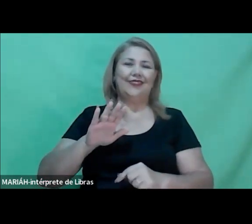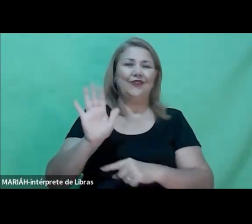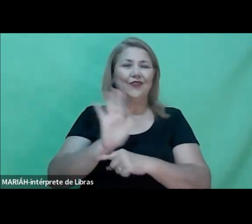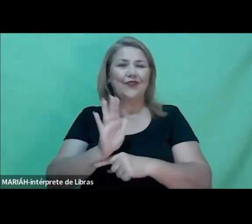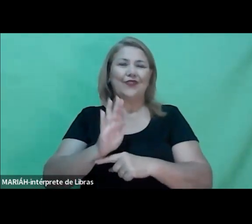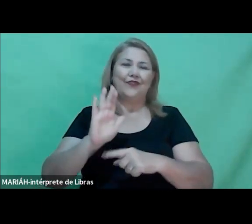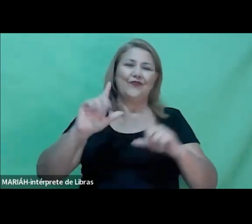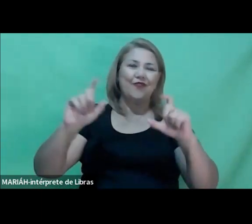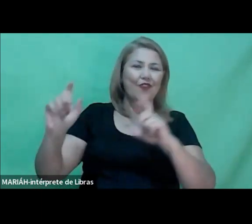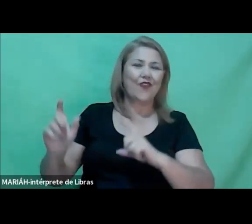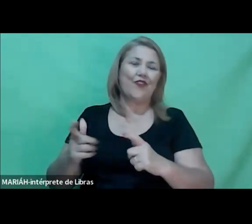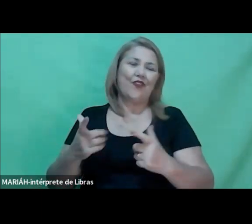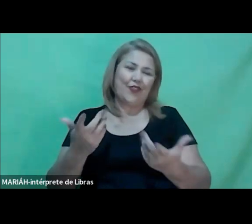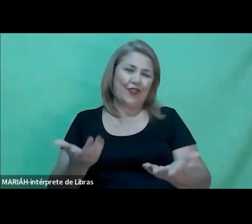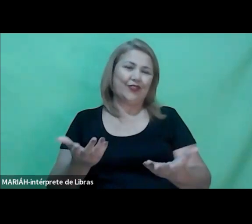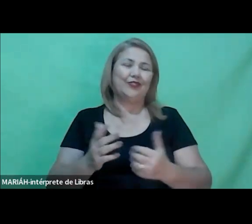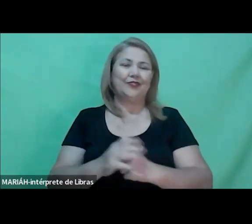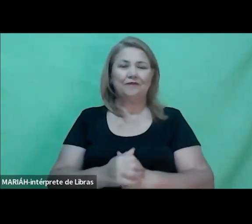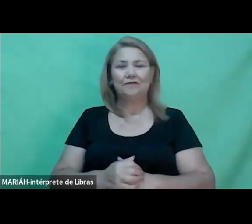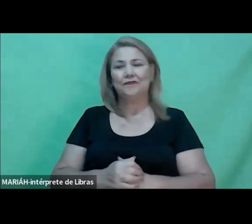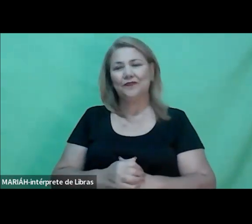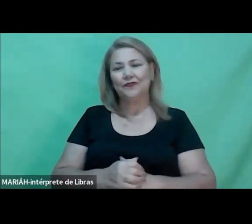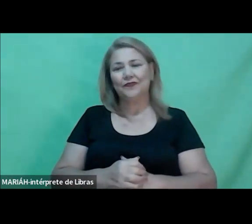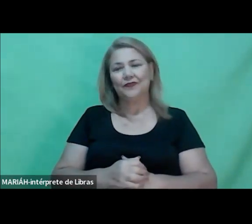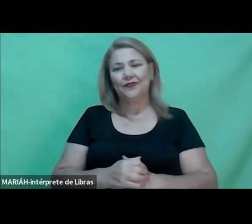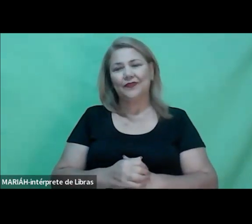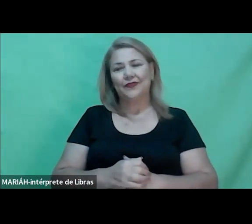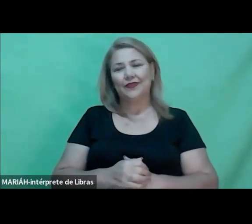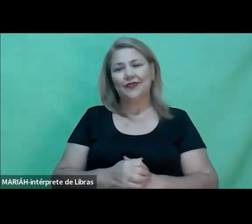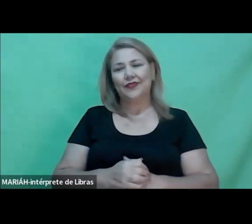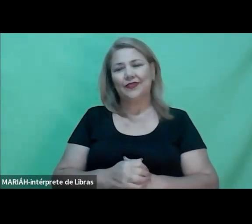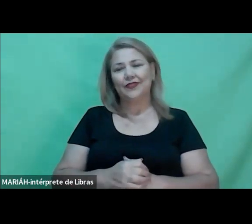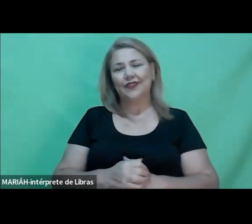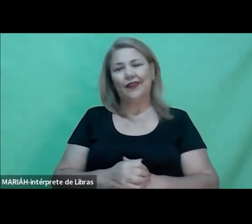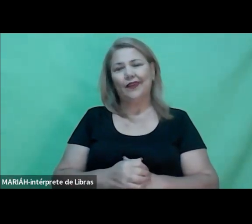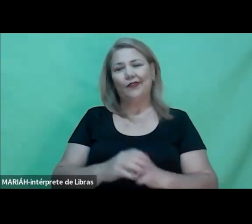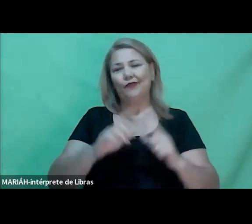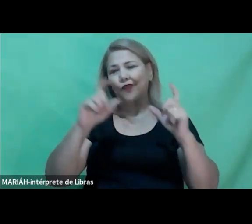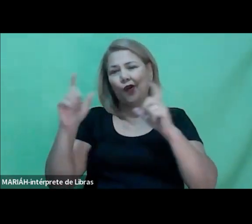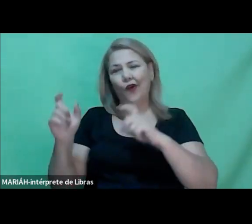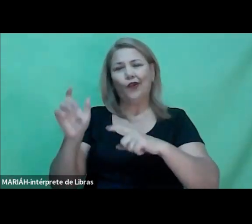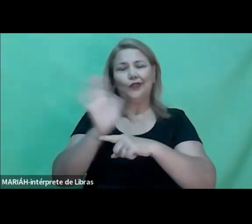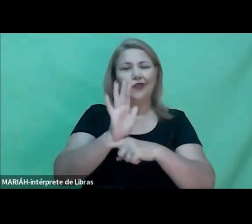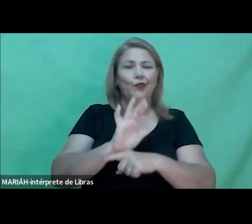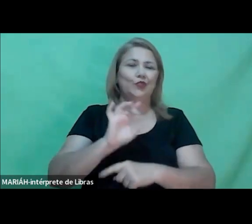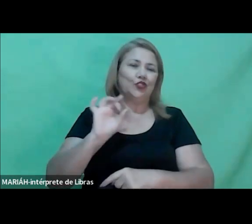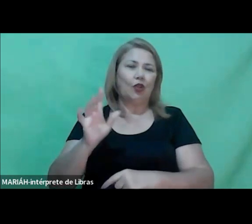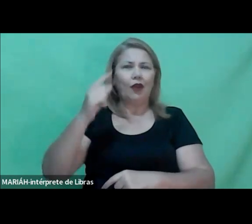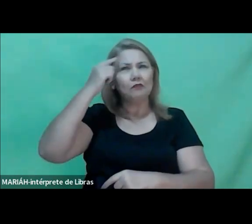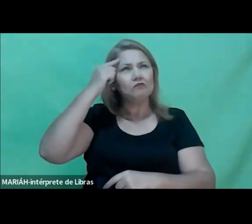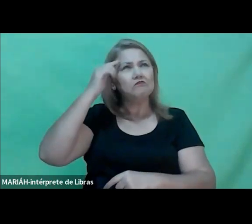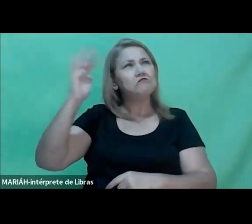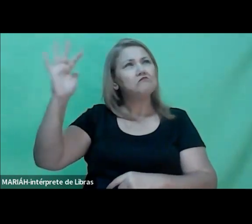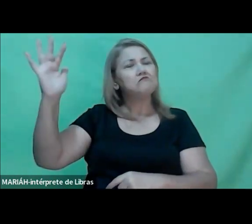oportunidad imágenes del mar no o en videos o en películas o en fotografías pero él tenía una idea